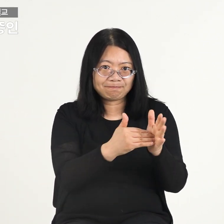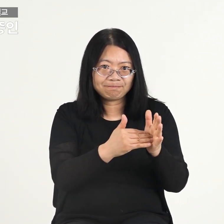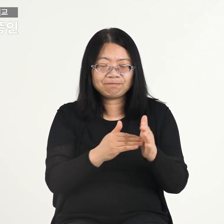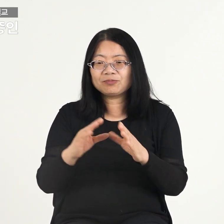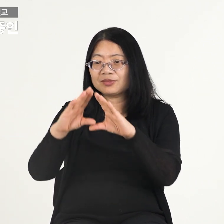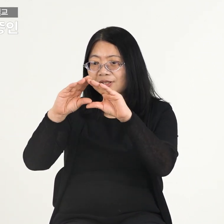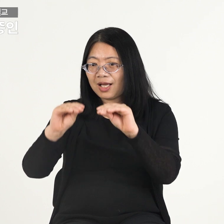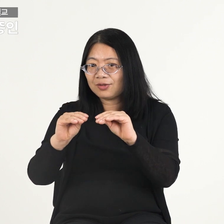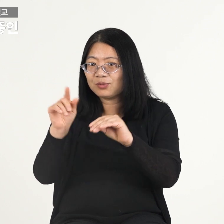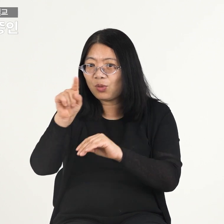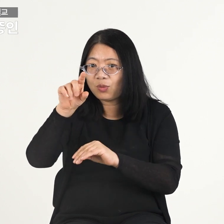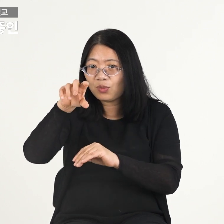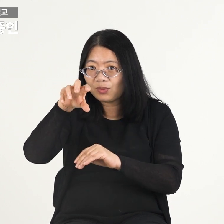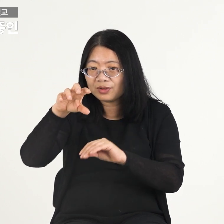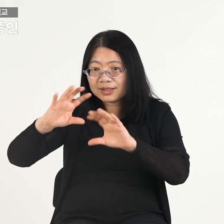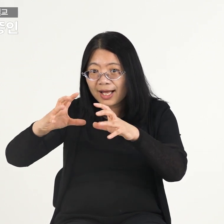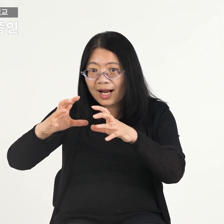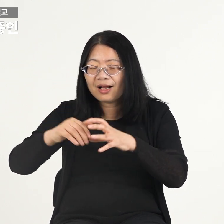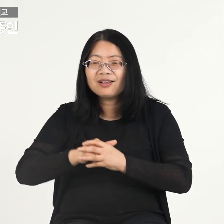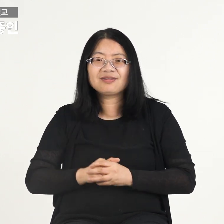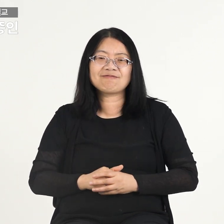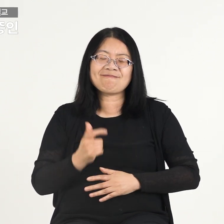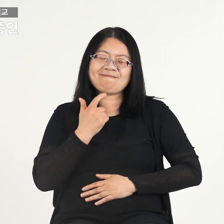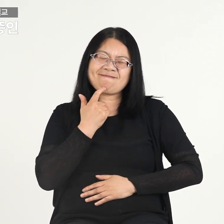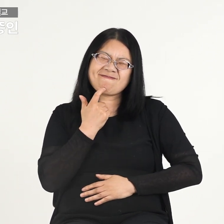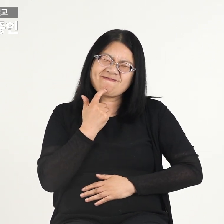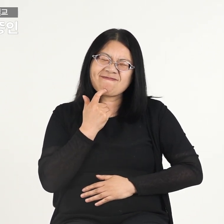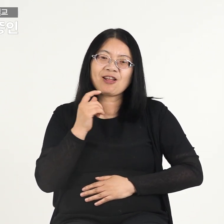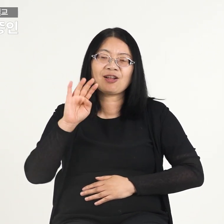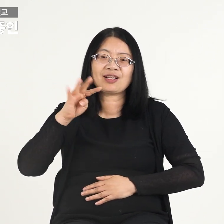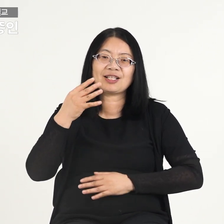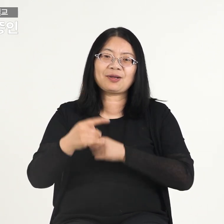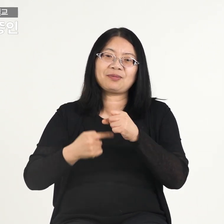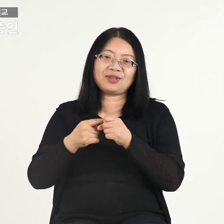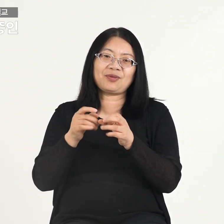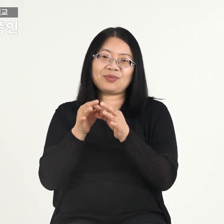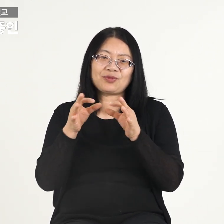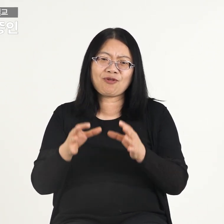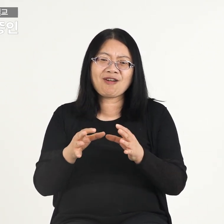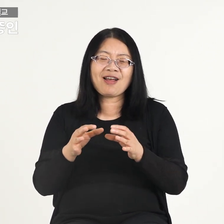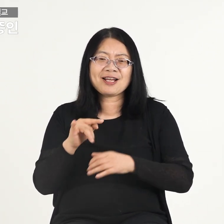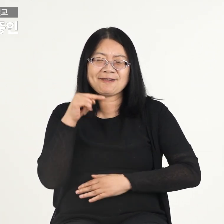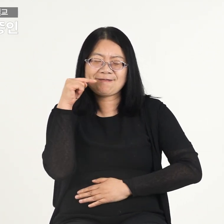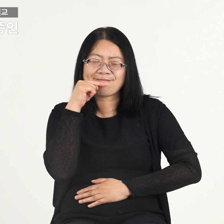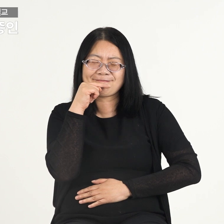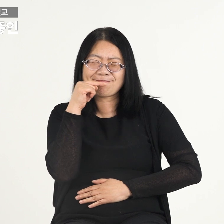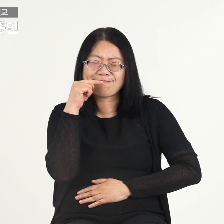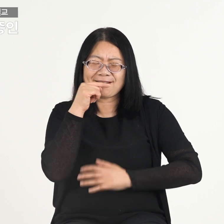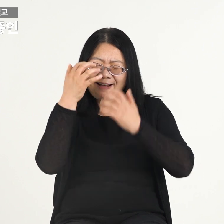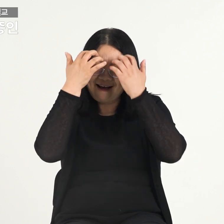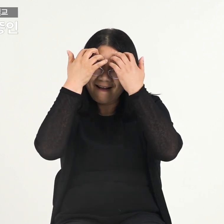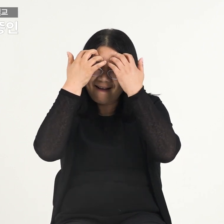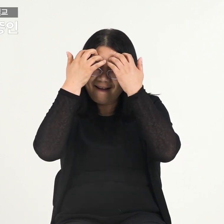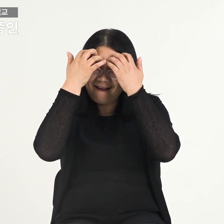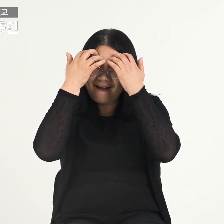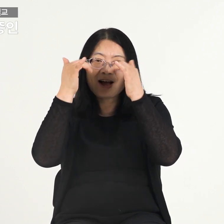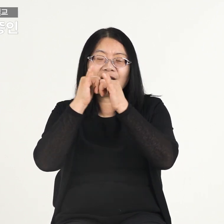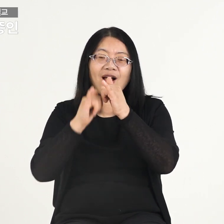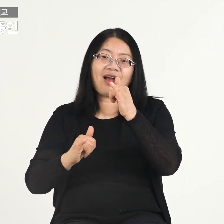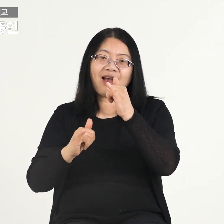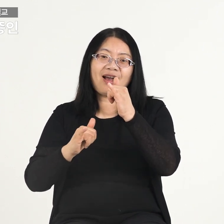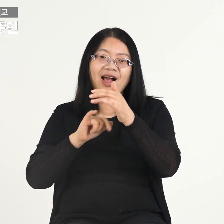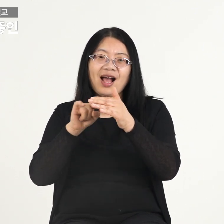어떤 도시입니까? 지독스럽게 400년이라는 혹한의 역사 속에서